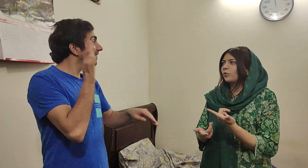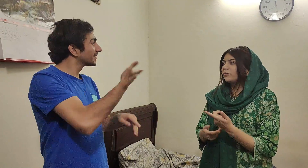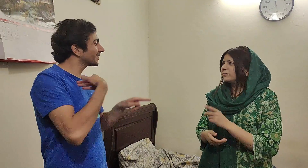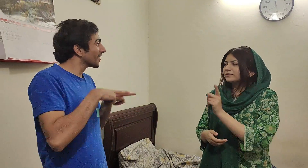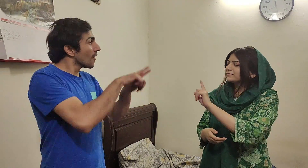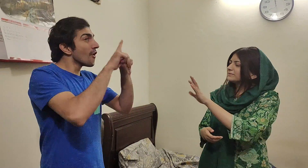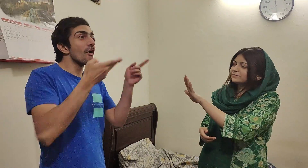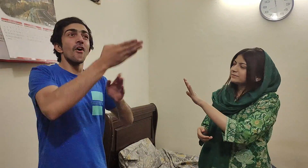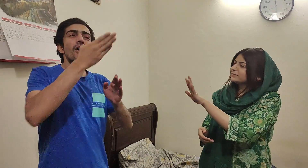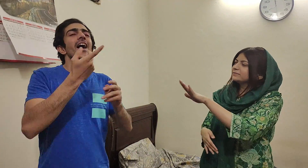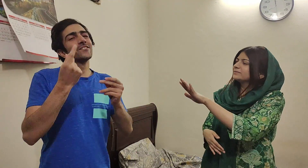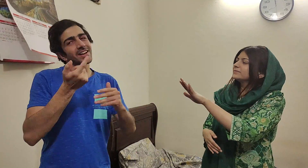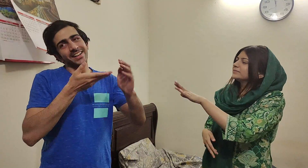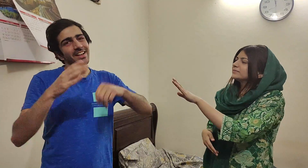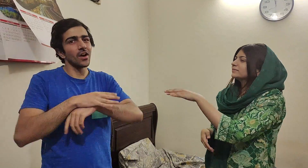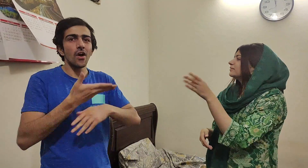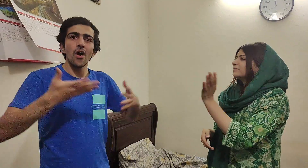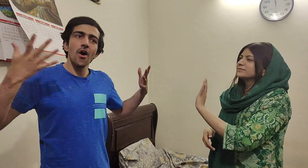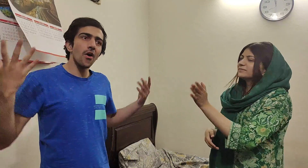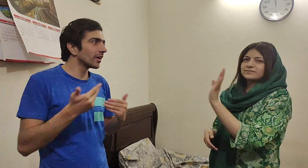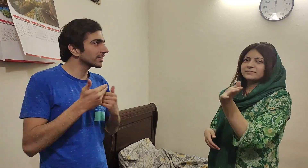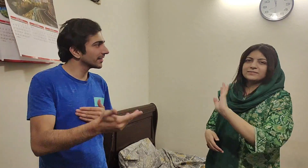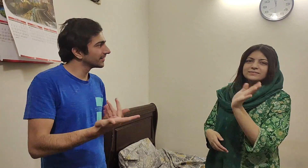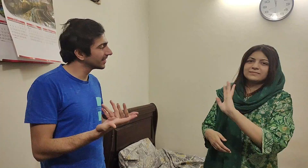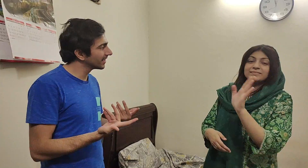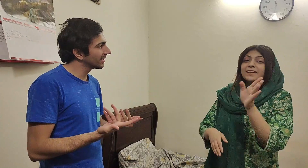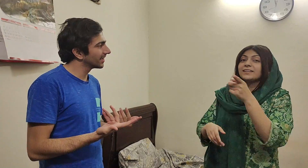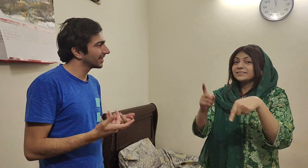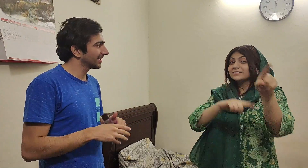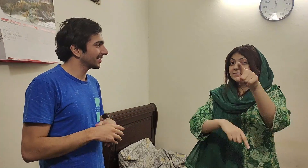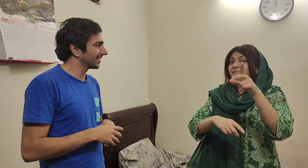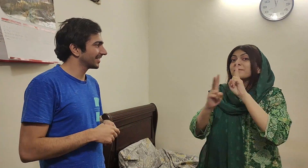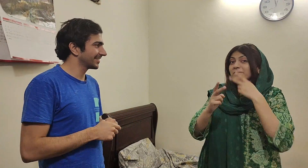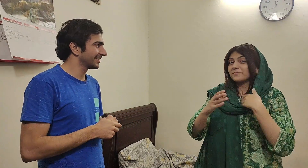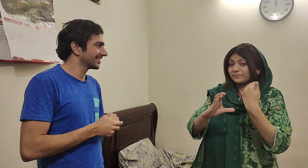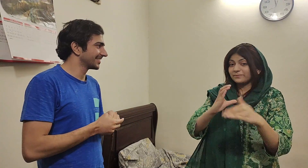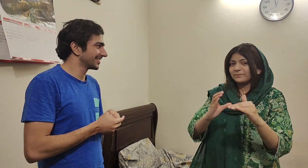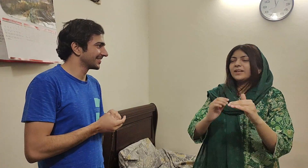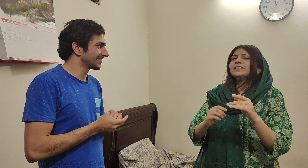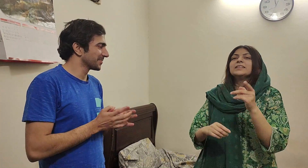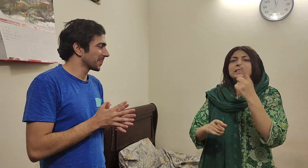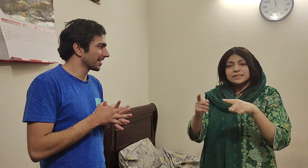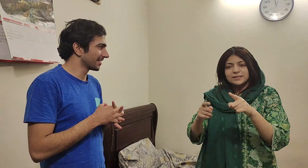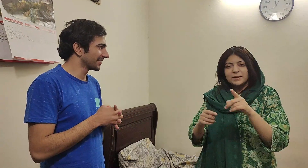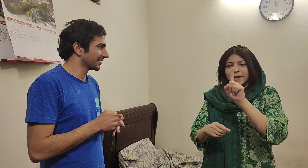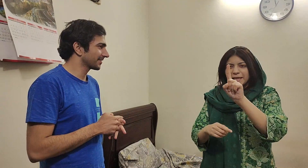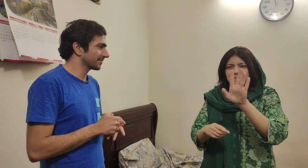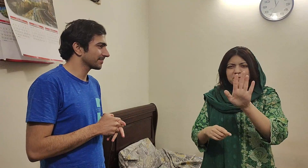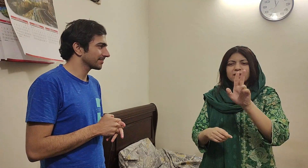ले लेते, और पहले कि पहले भी गए हैं और उस टाइम क्यों नहीं ली? पता है तुम्हें, आप सब कमेंट्स में लाजमी बताएं